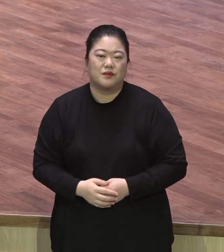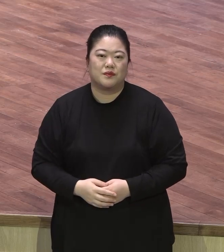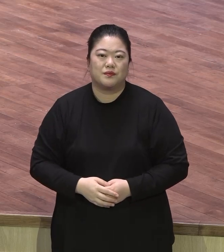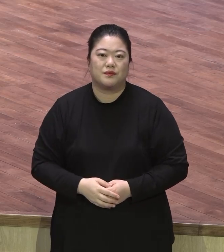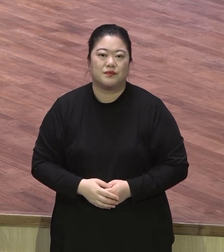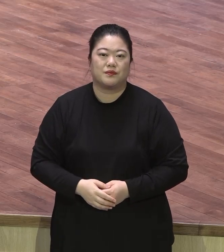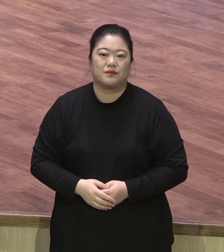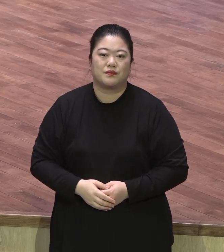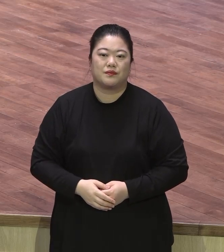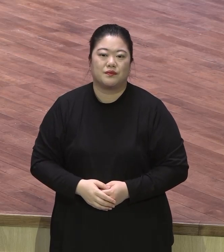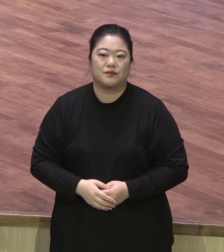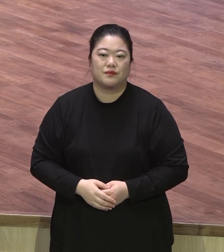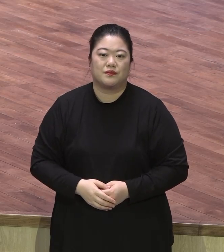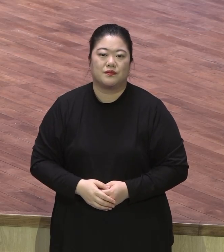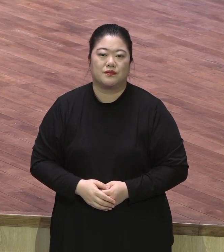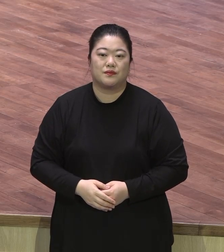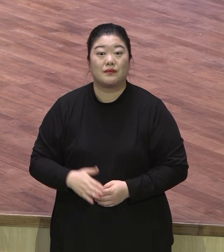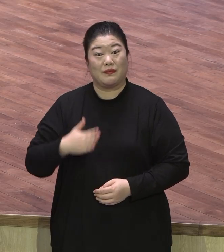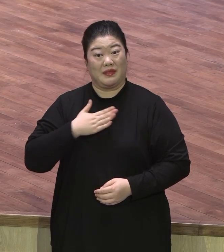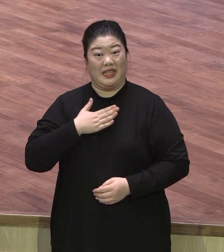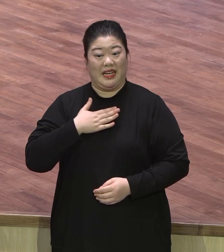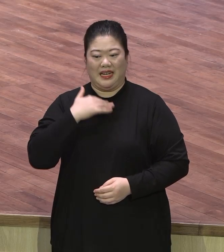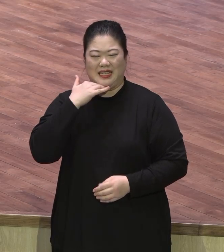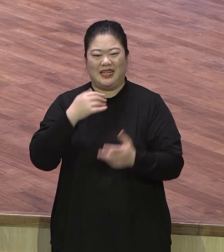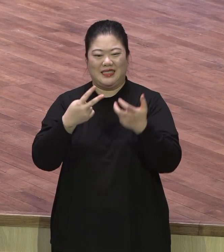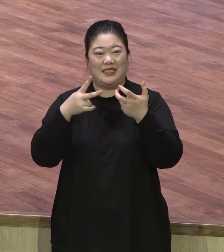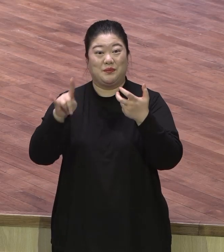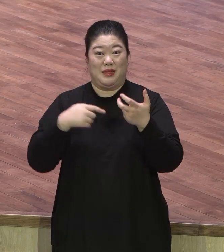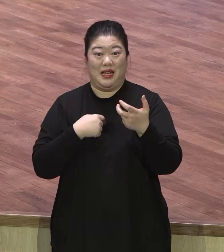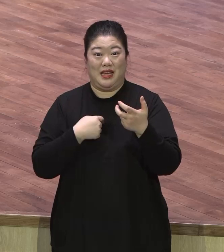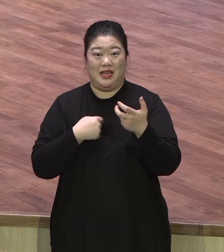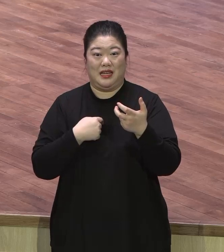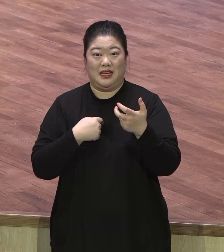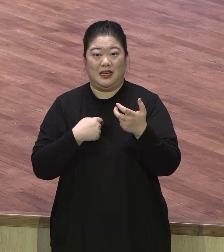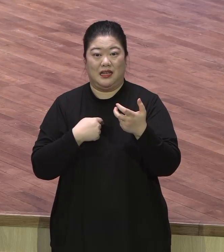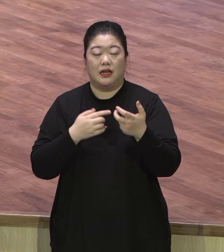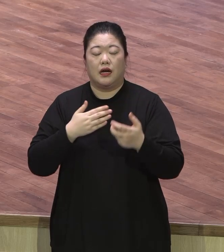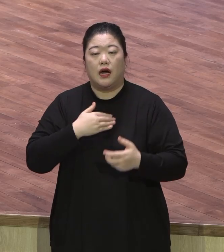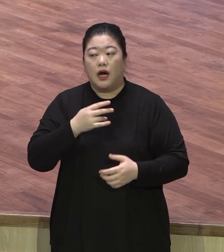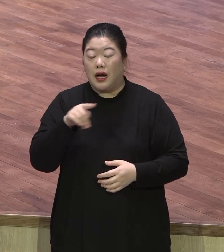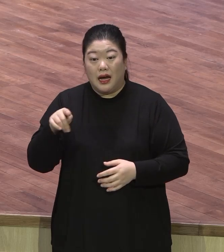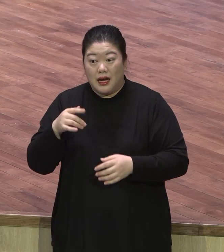우리 내 정도 되면 내 친구들은 잠이 별로 없다 나는 잠이 모자래서 문제